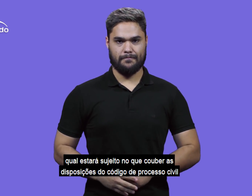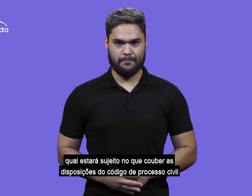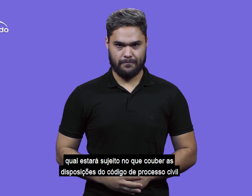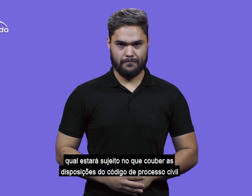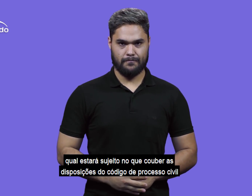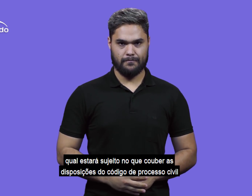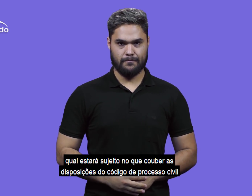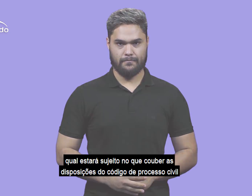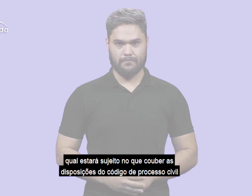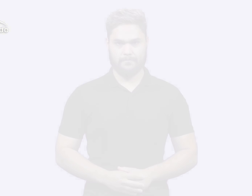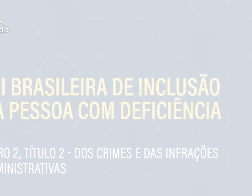civil